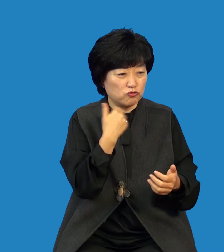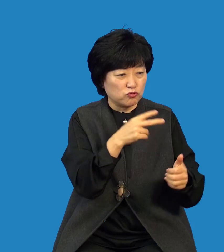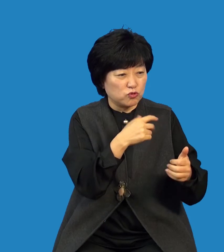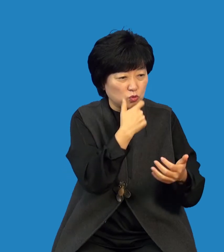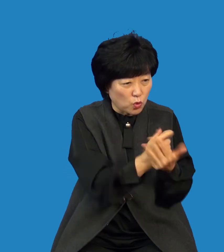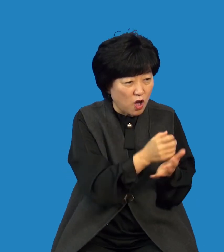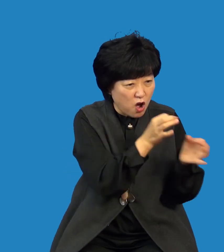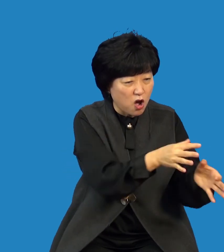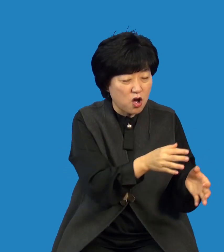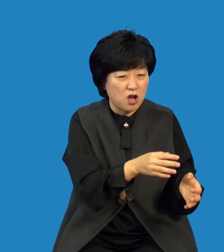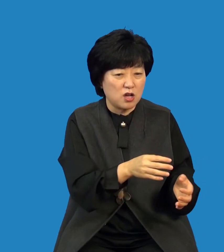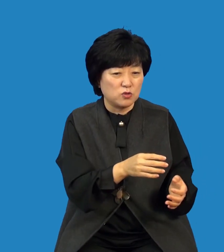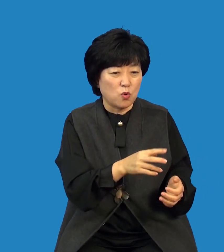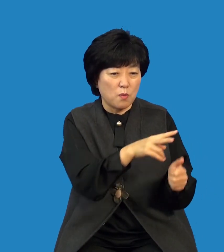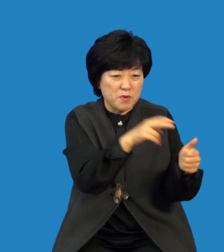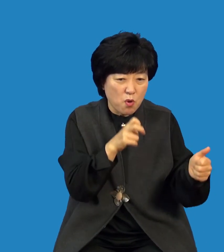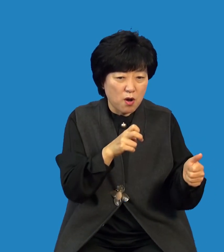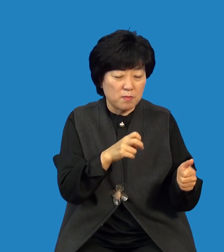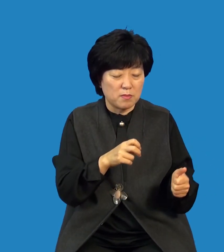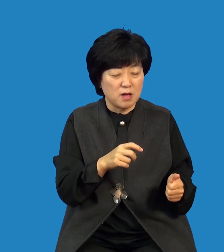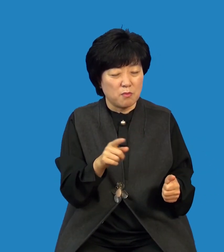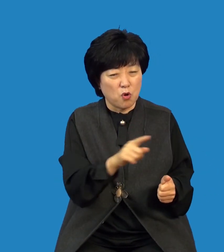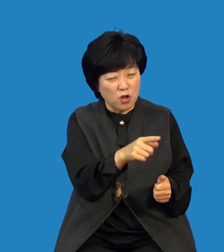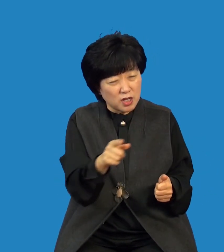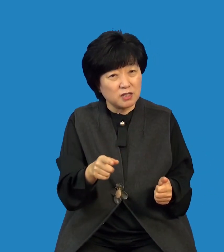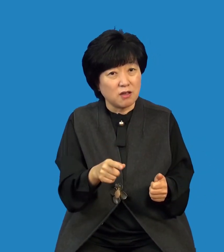했어요. 그러고 나면 무슨 생각이 들어요?